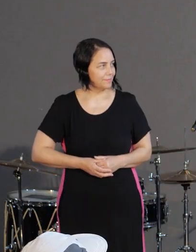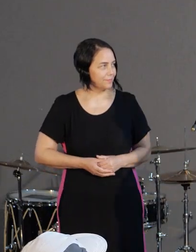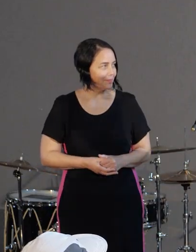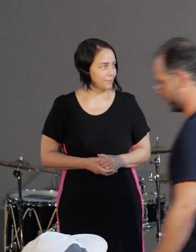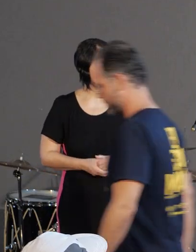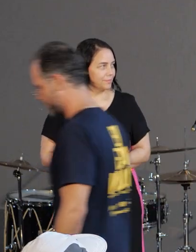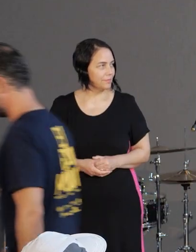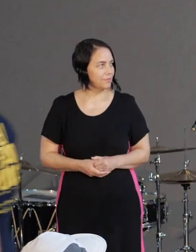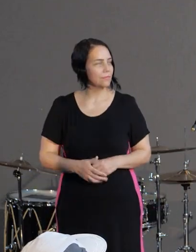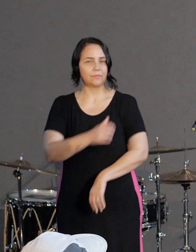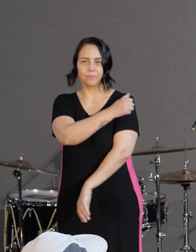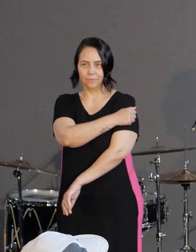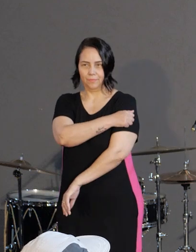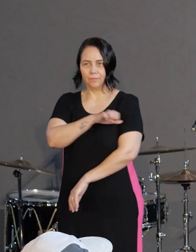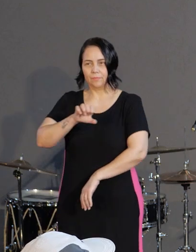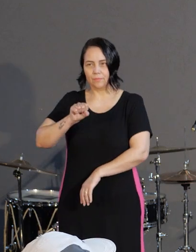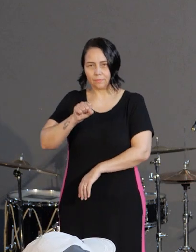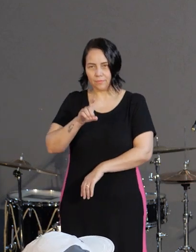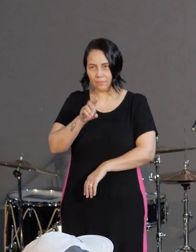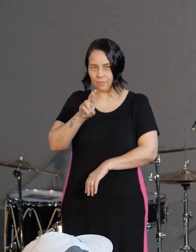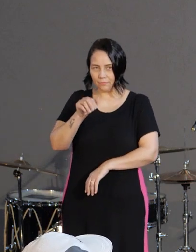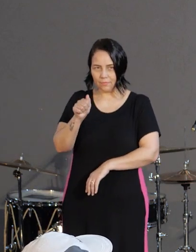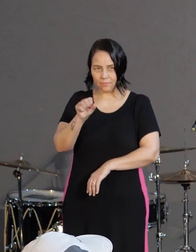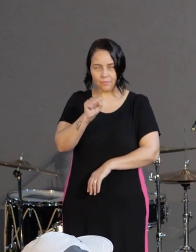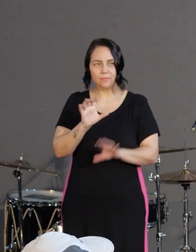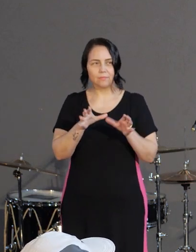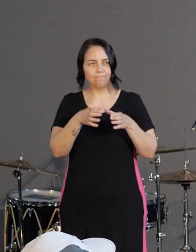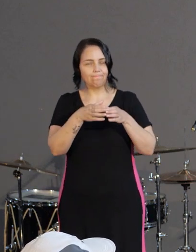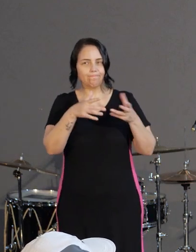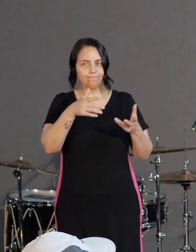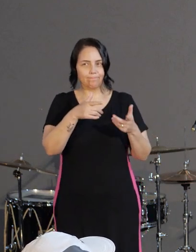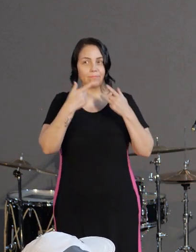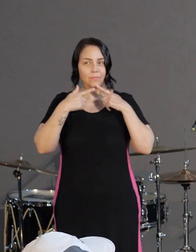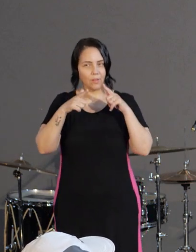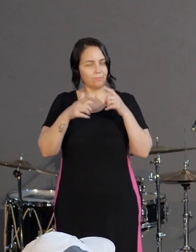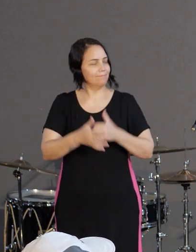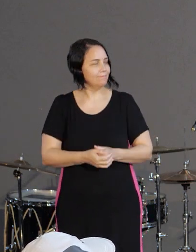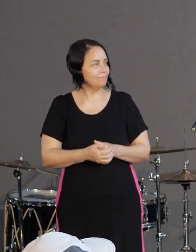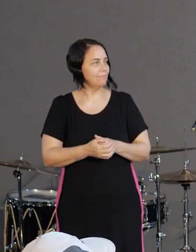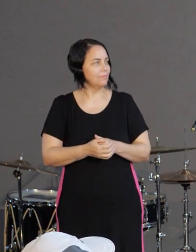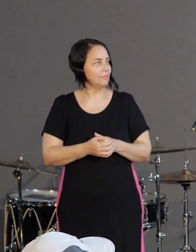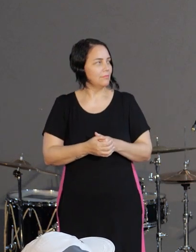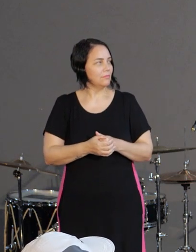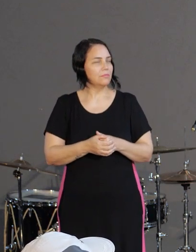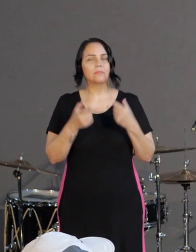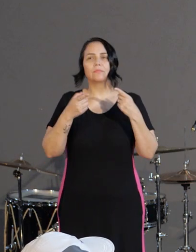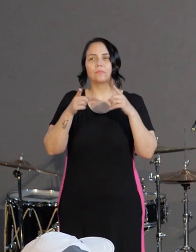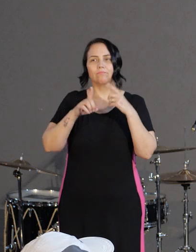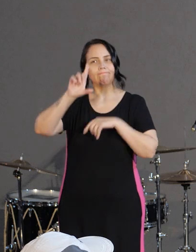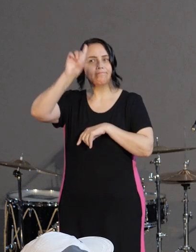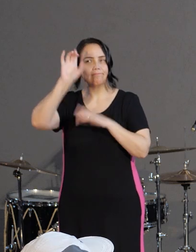O aluno Esdras é um aluno do mundo gospel, né? Então ele trouxe uma música gospel para tocar.